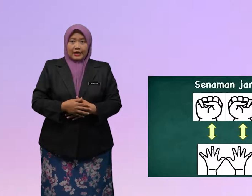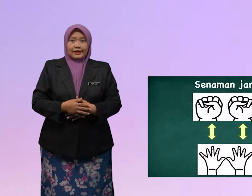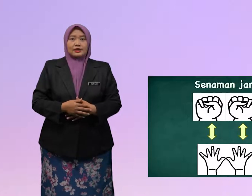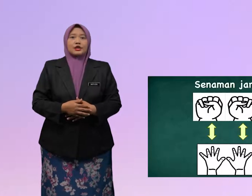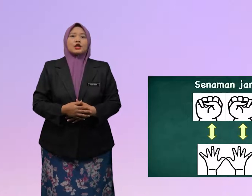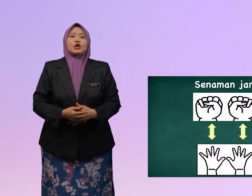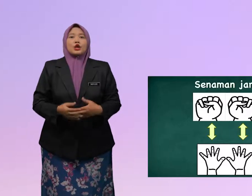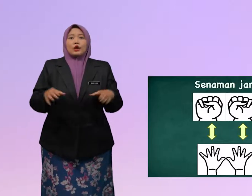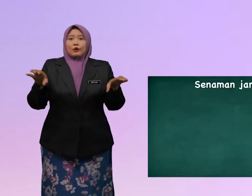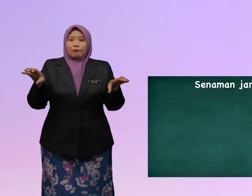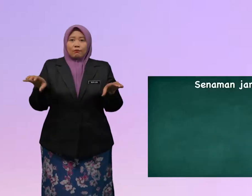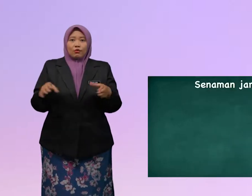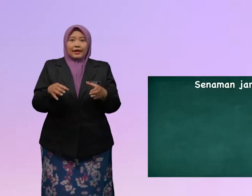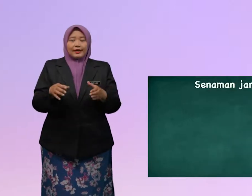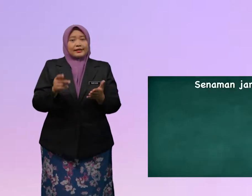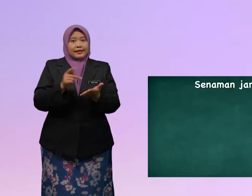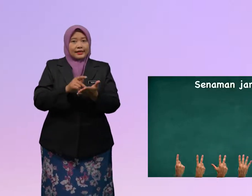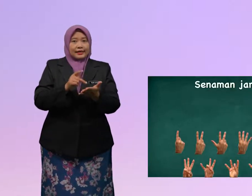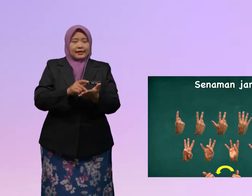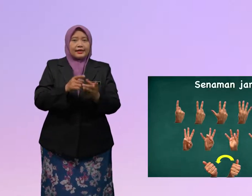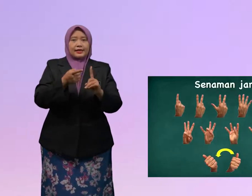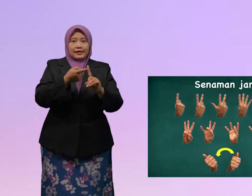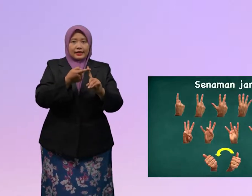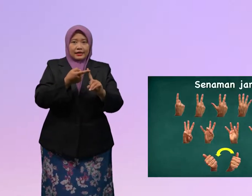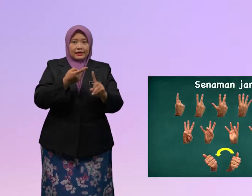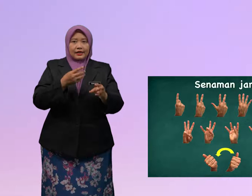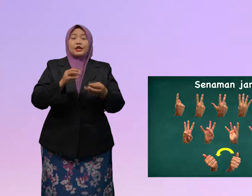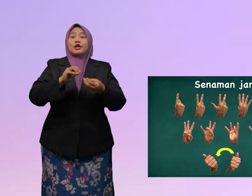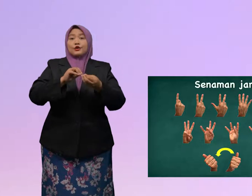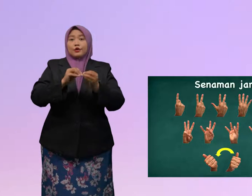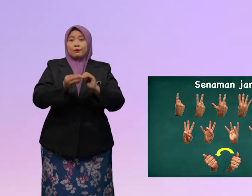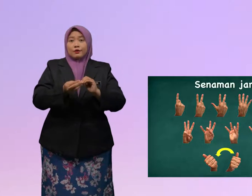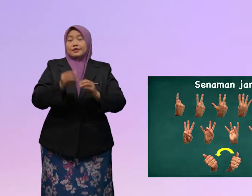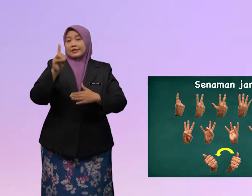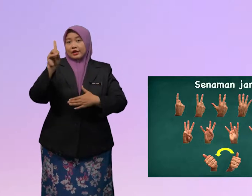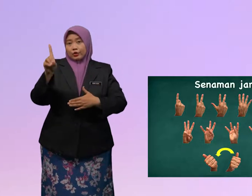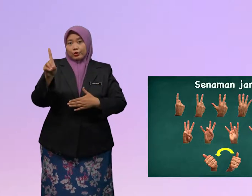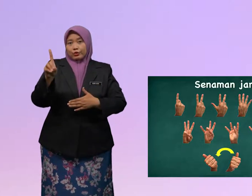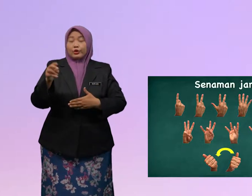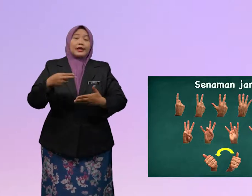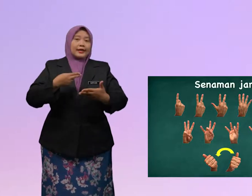Kemudian, buat kiraan dari nombor 1